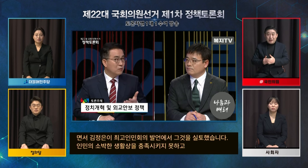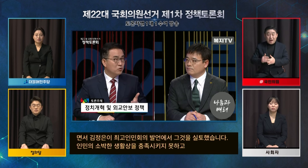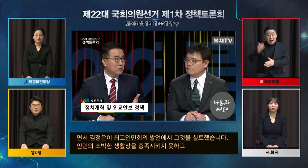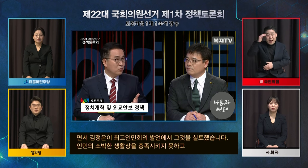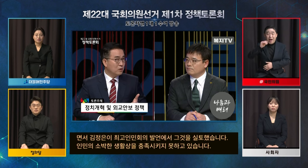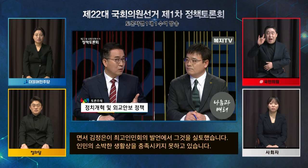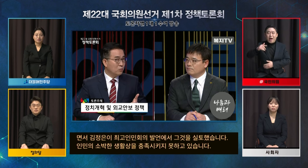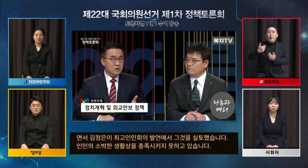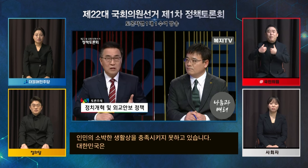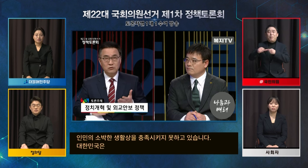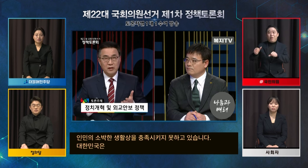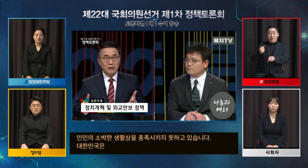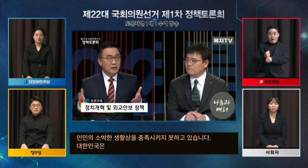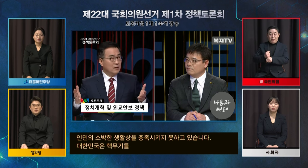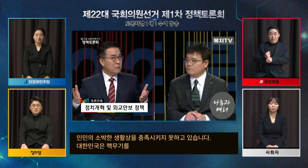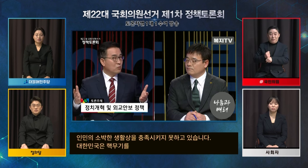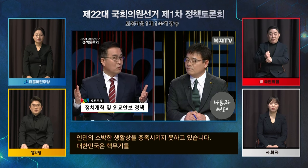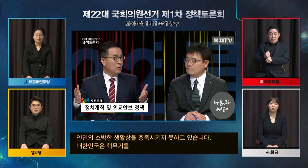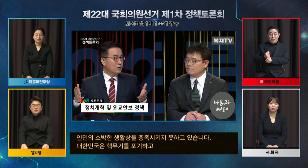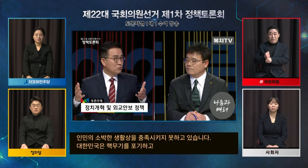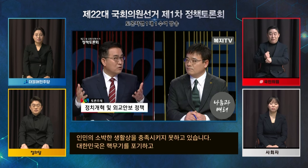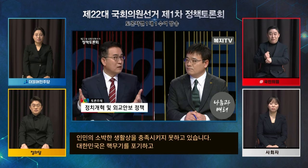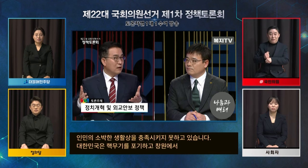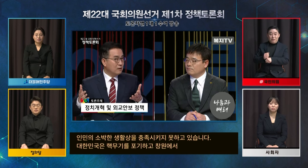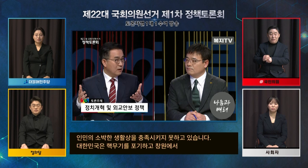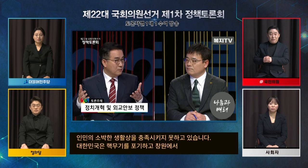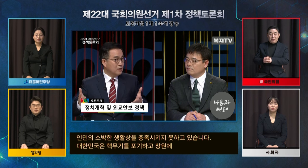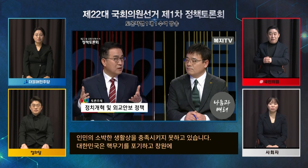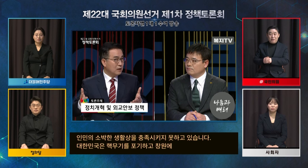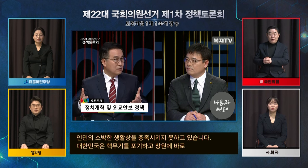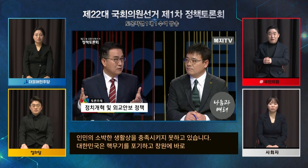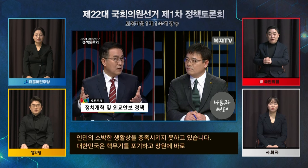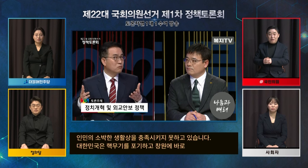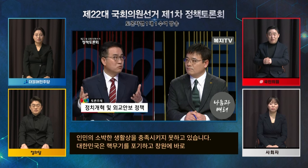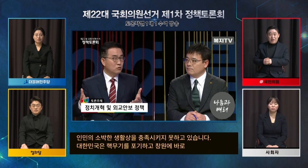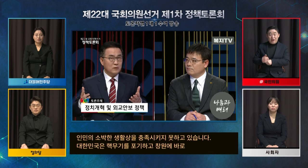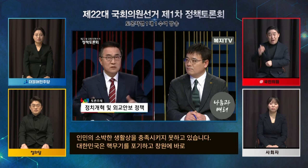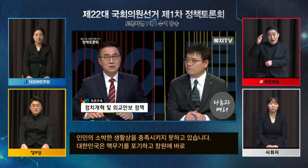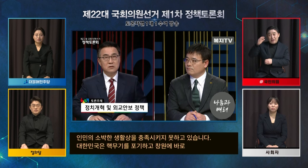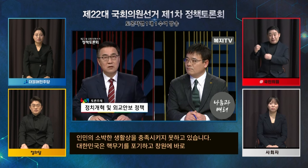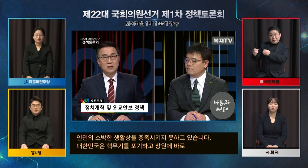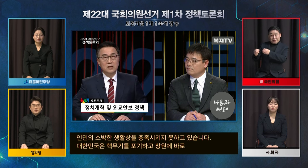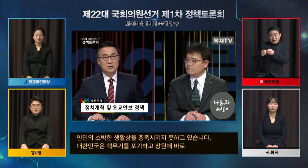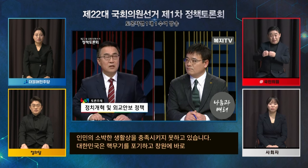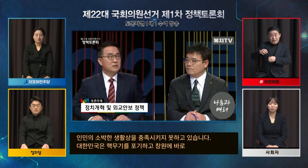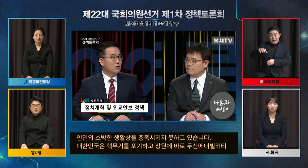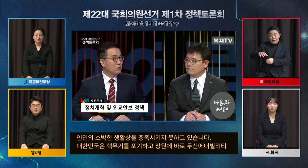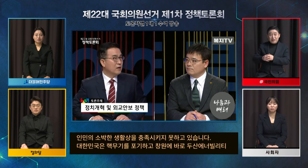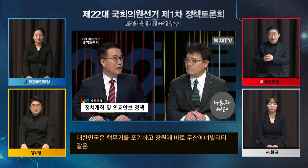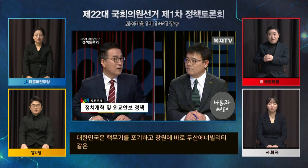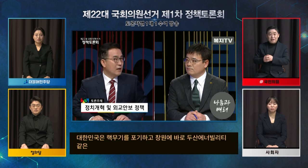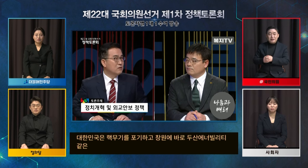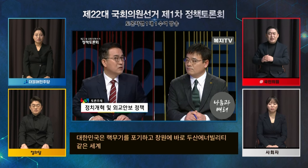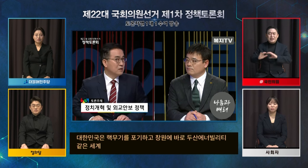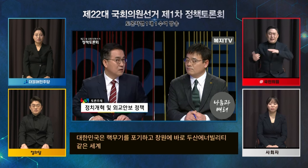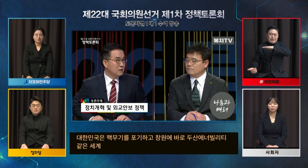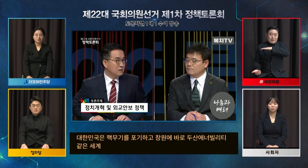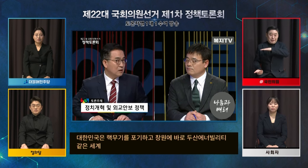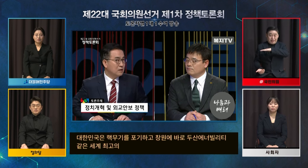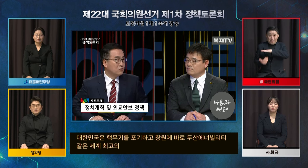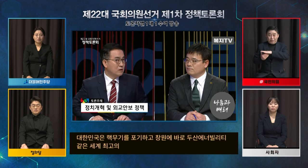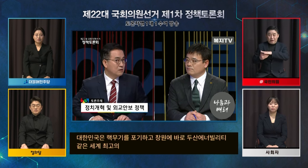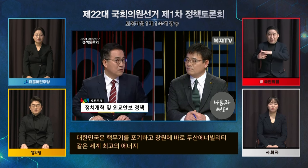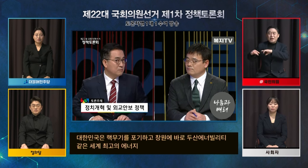우리 창원에 바로 두산애네빌리티 같은 한국중공과 지어서 세계 최고의 에너지,